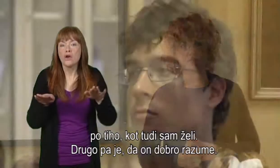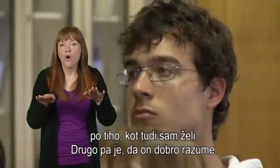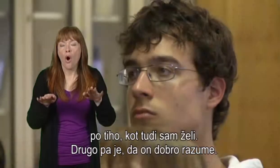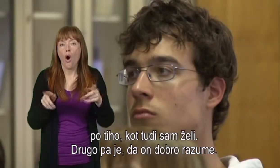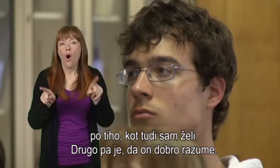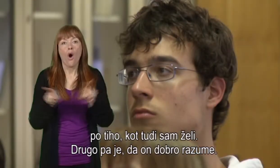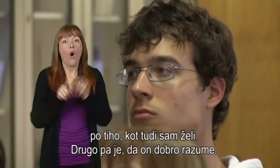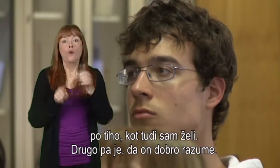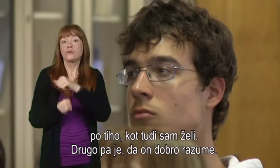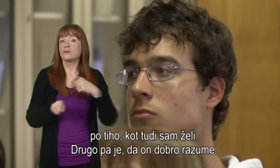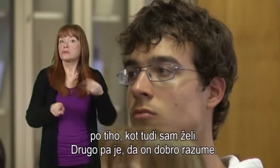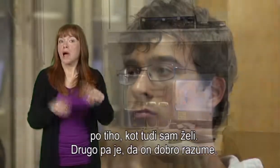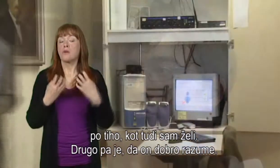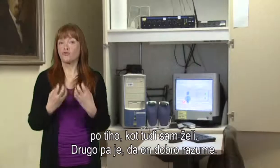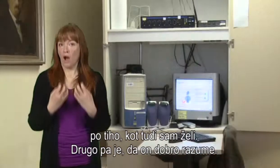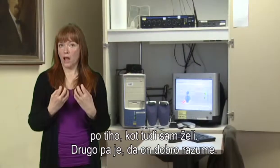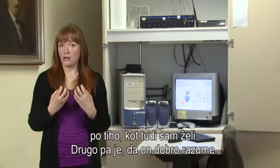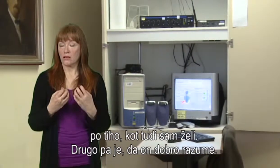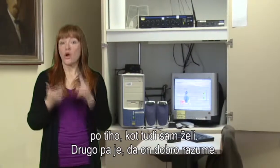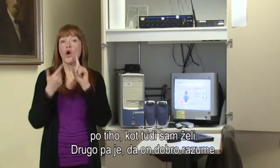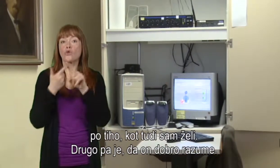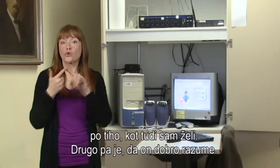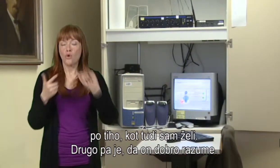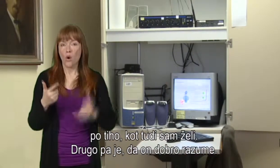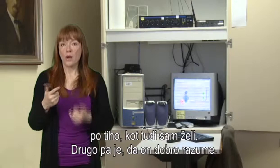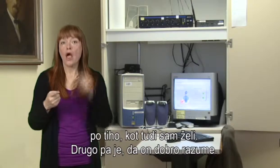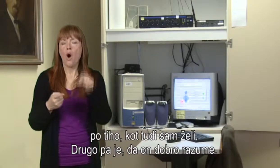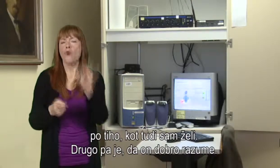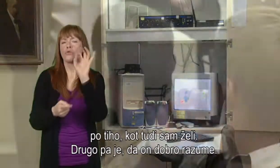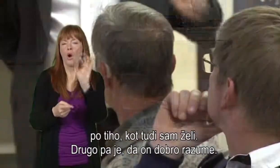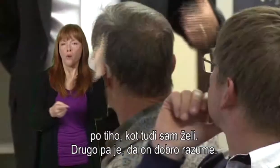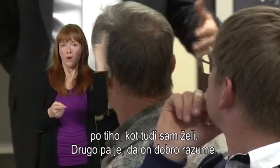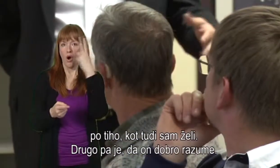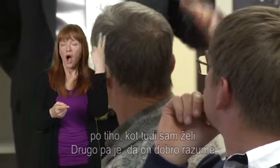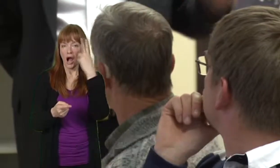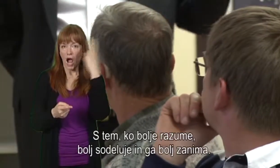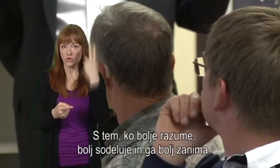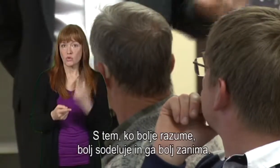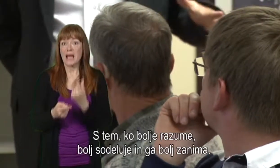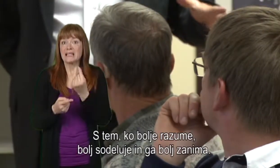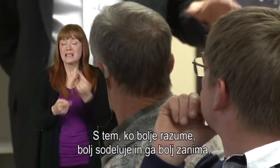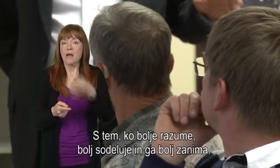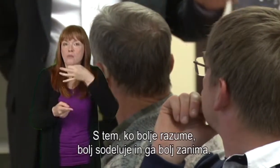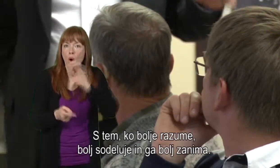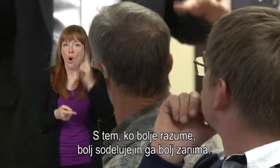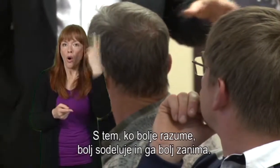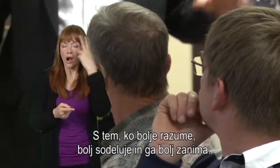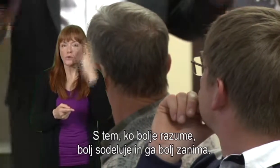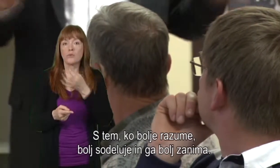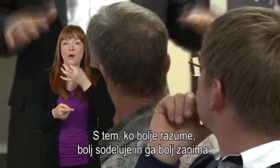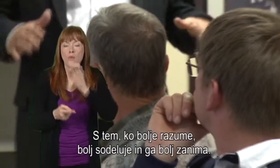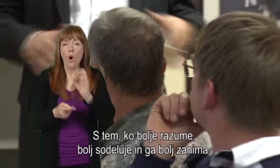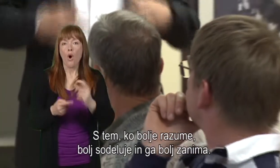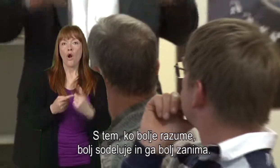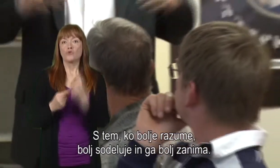želi. Drugo pa je, da on dobro razume, s tem, kot bolj razume, bolj